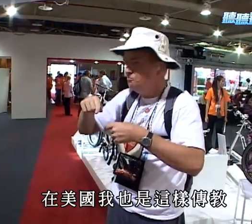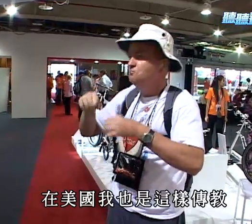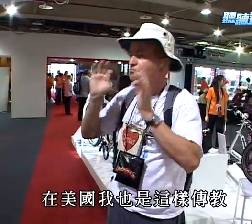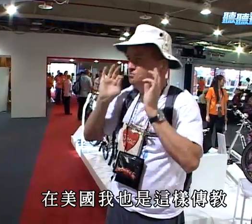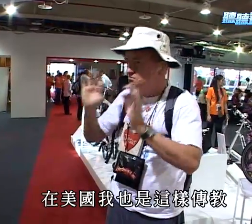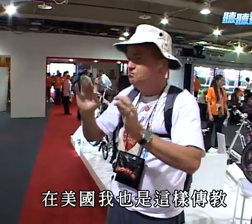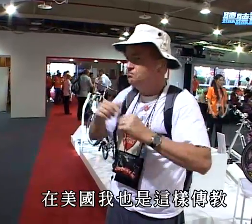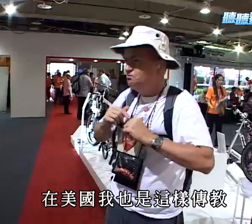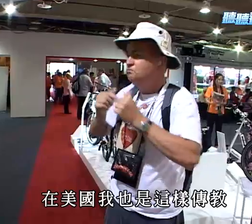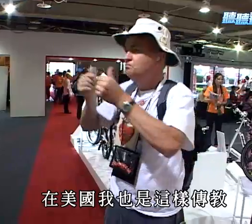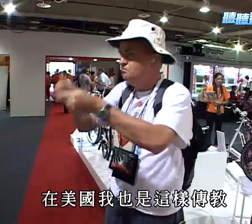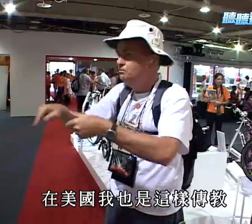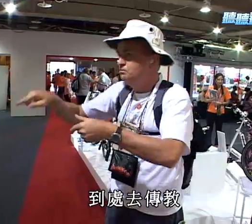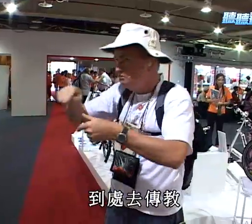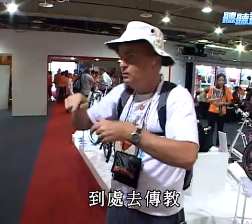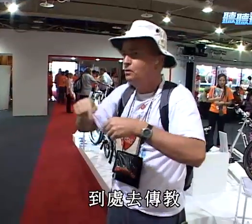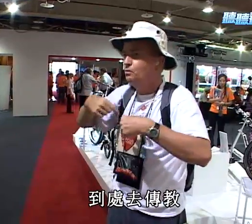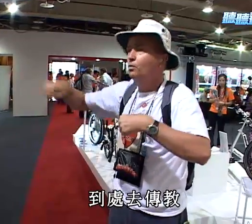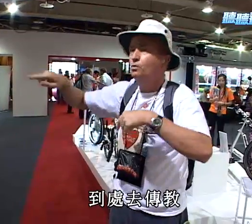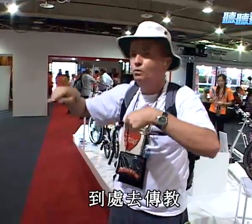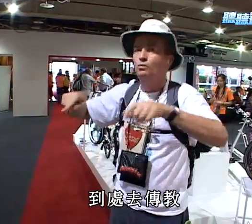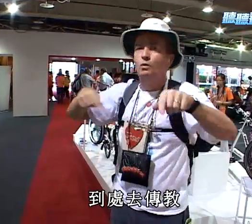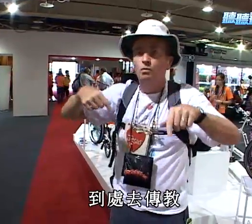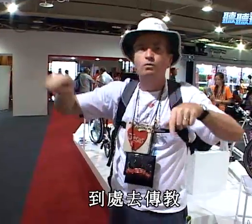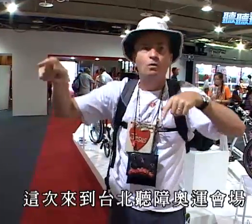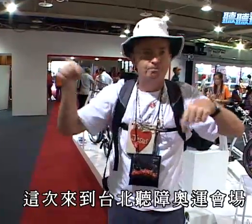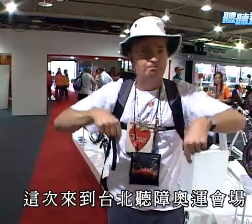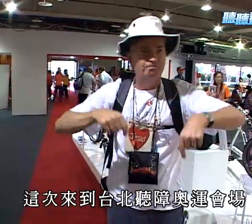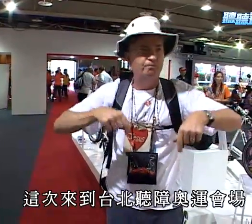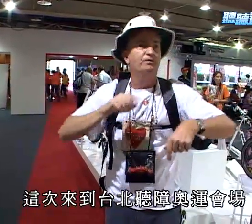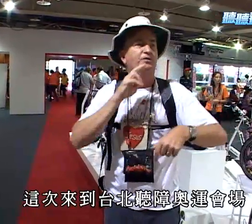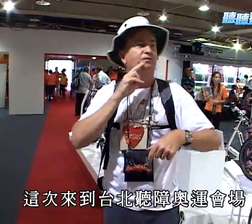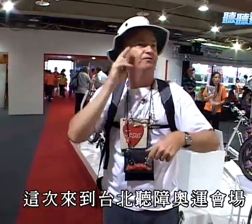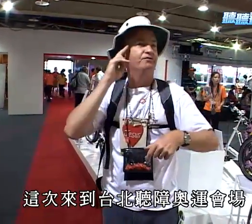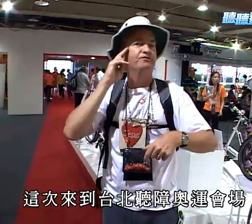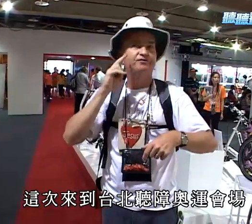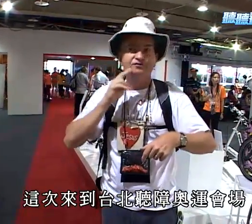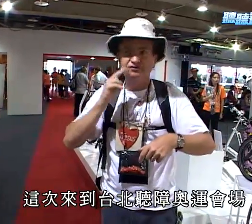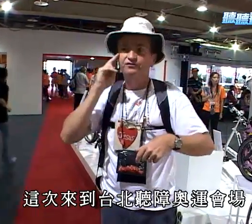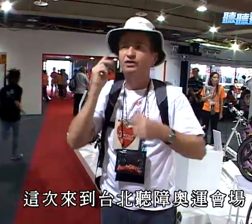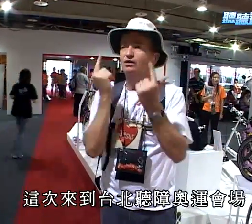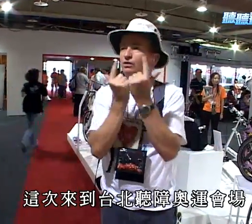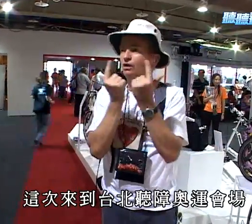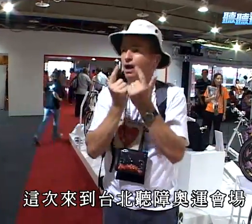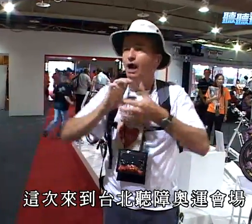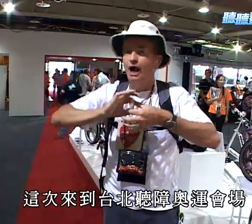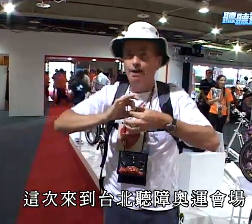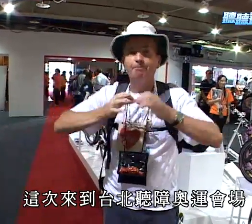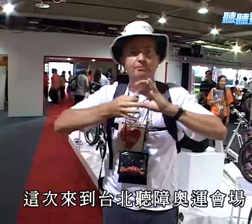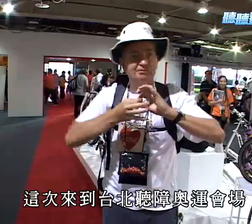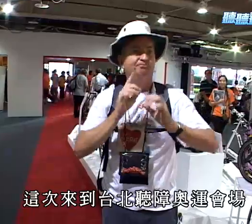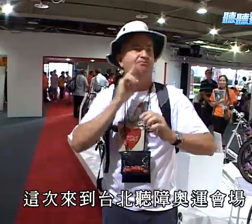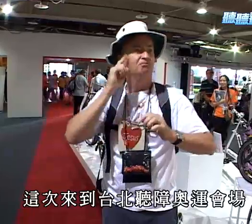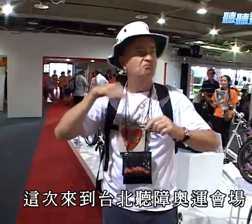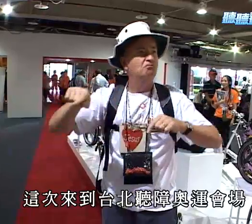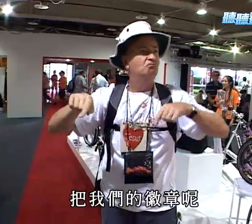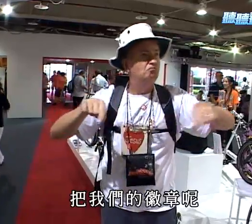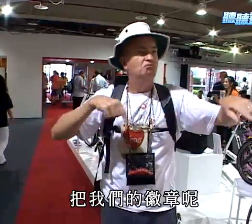样传教，到处去传教。这次来到台北听障奥运会场，把我们的